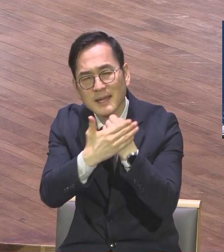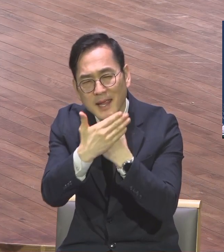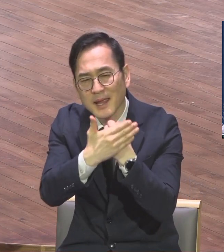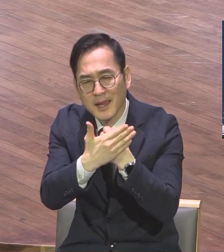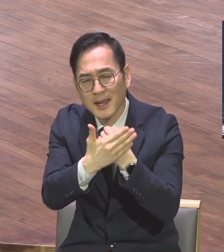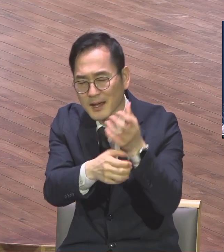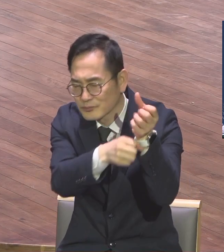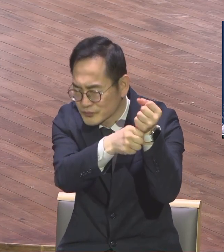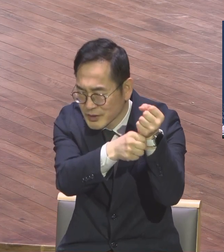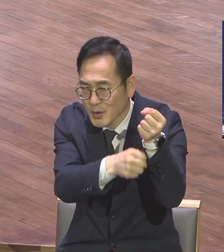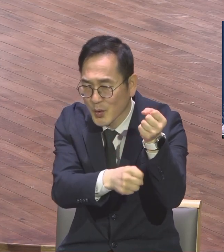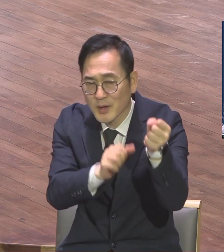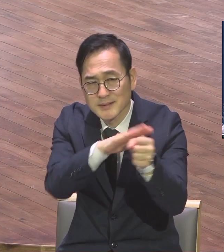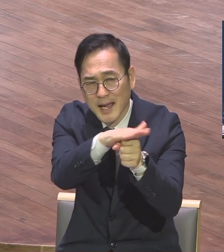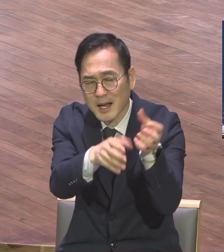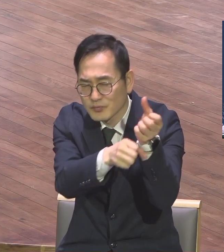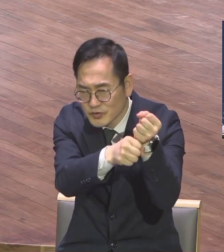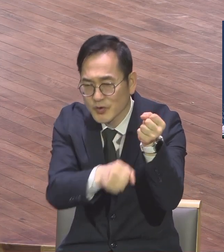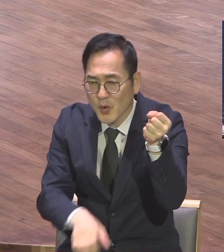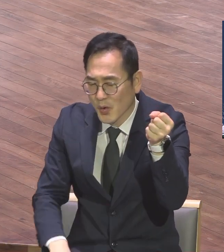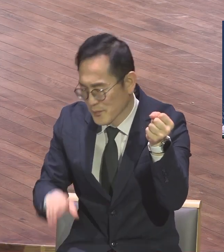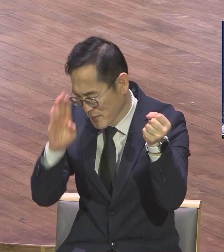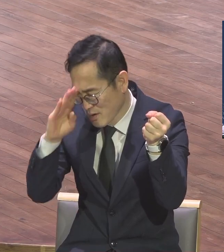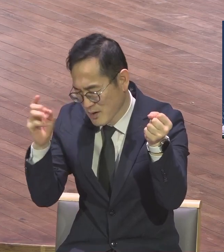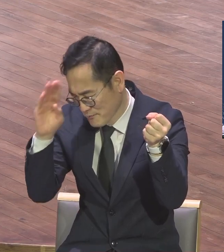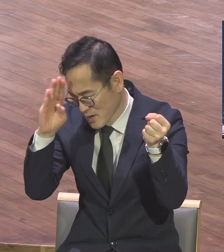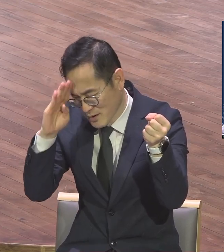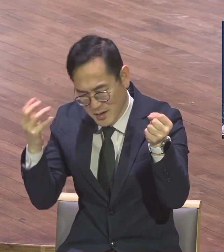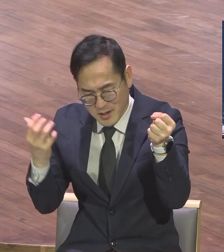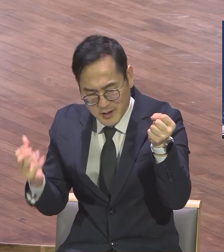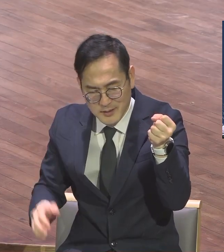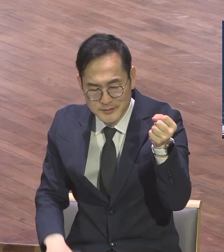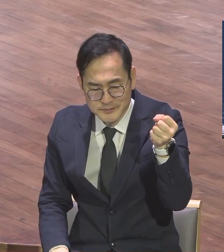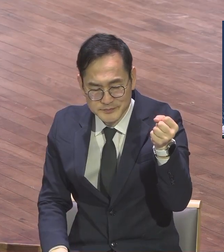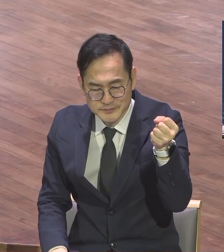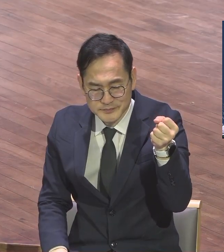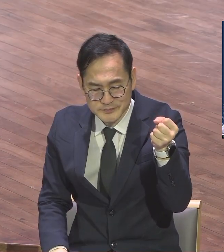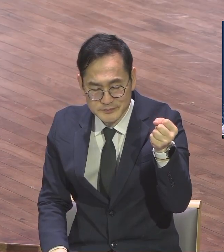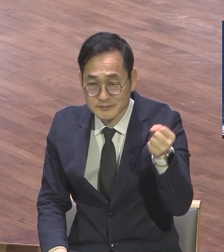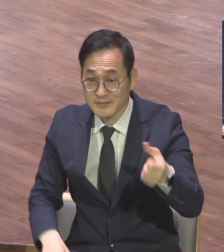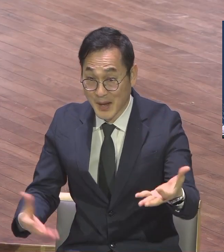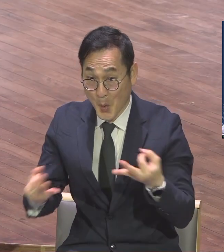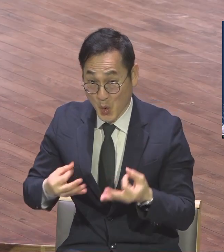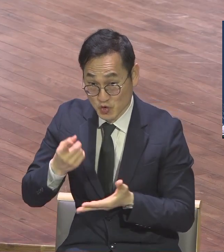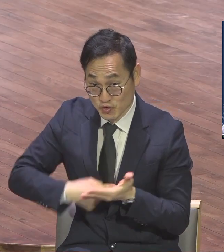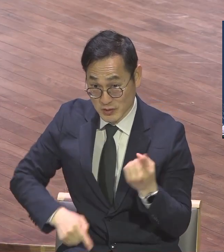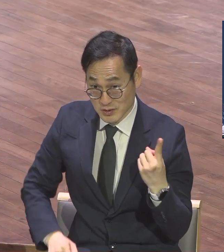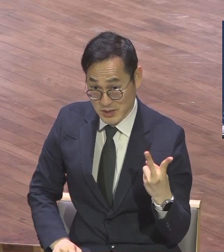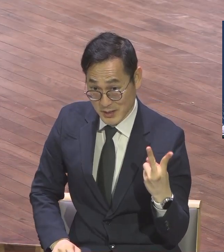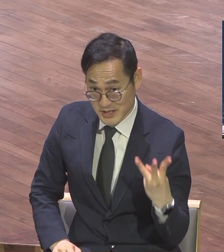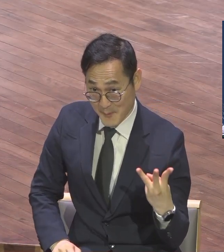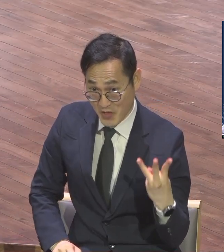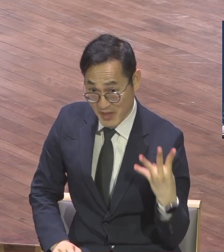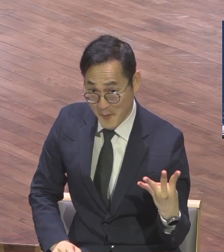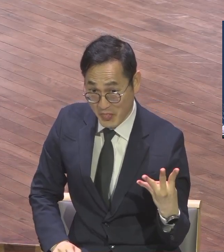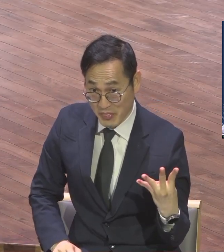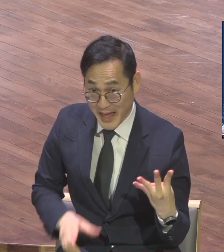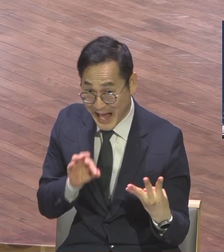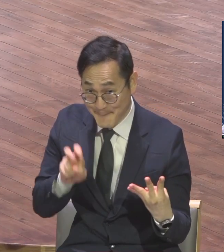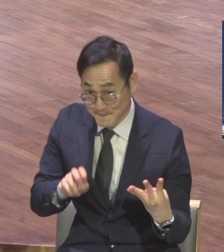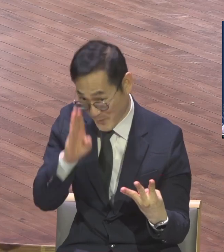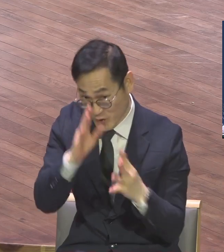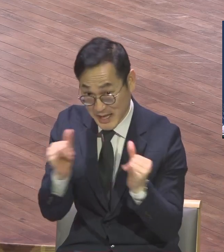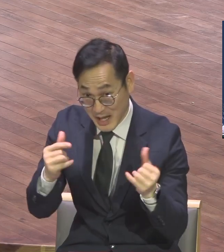투병 가운데서도 지금 어때요? 제가 무슨 큰 수술을 세 번, 네 번 받고 암 환자